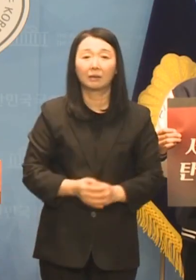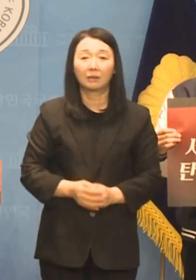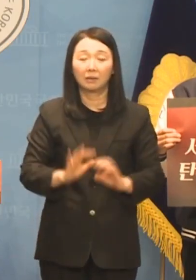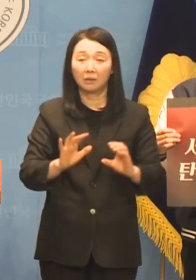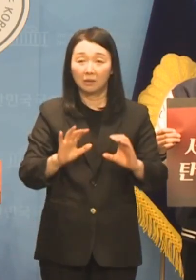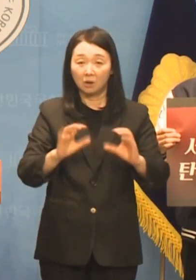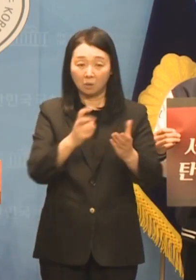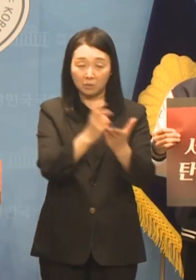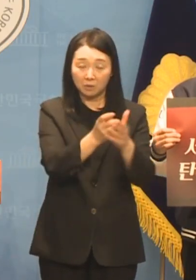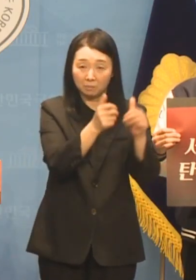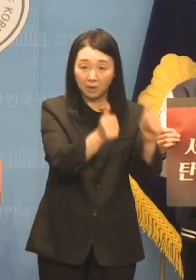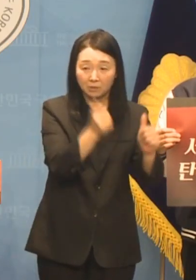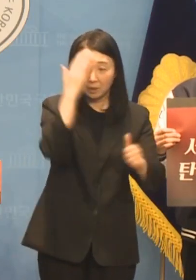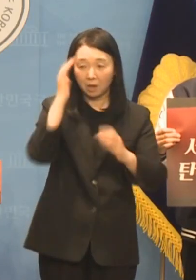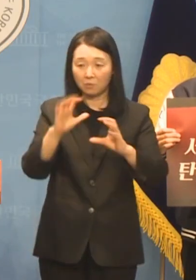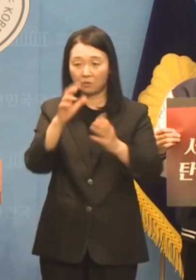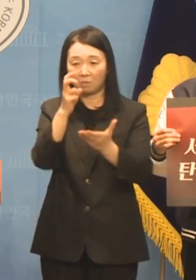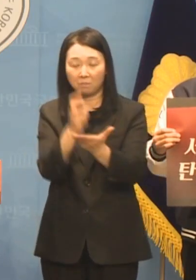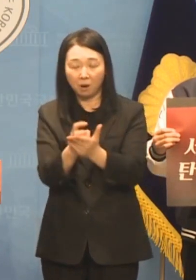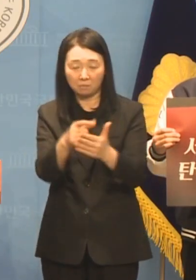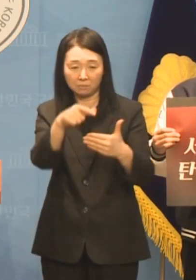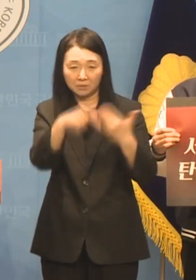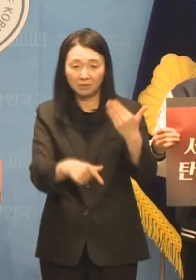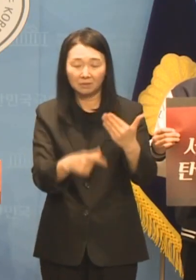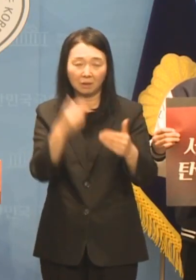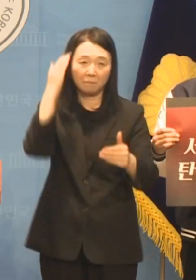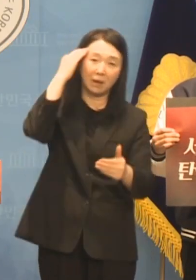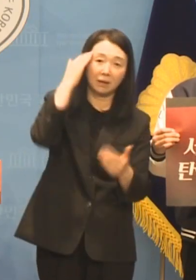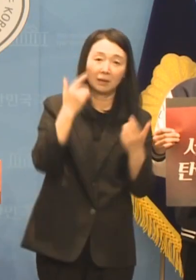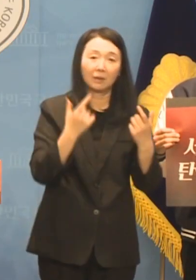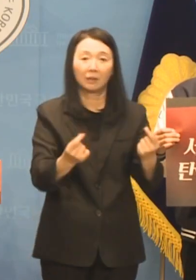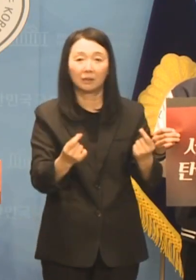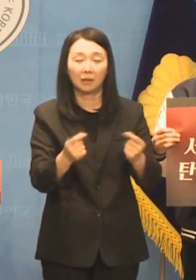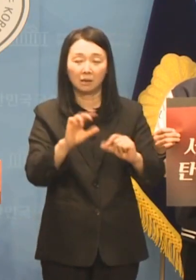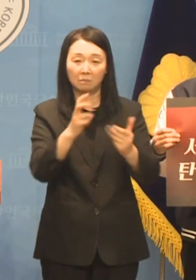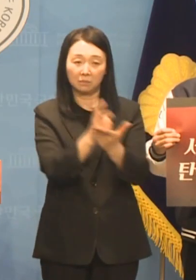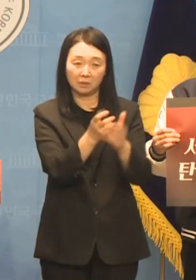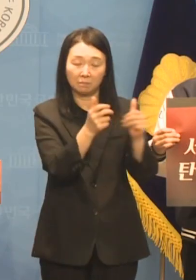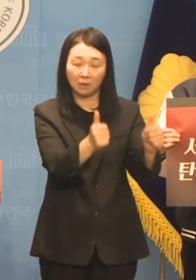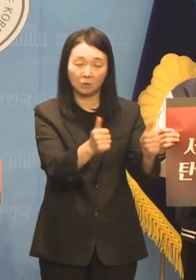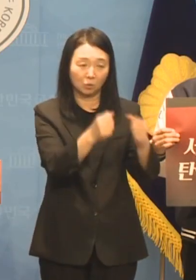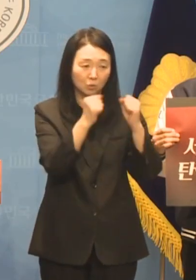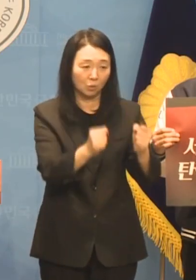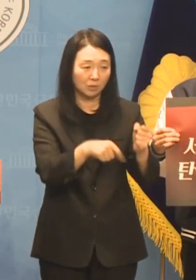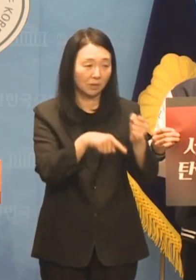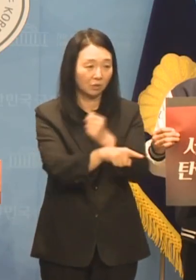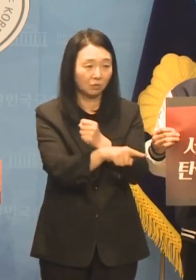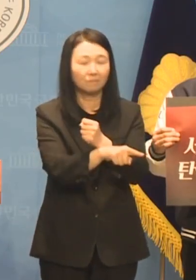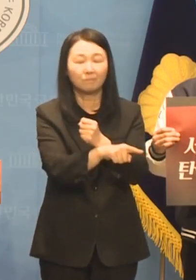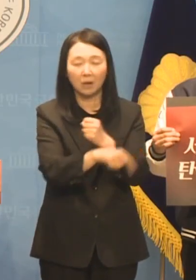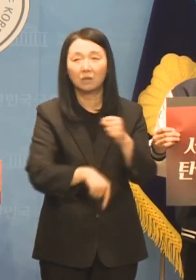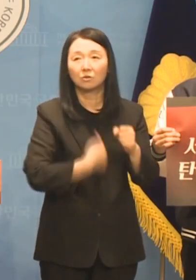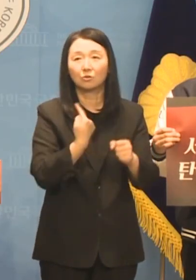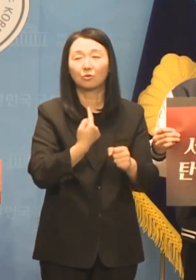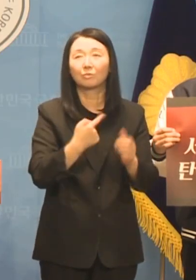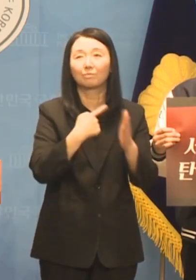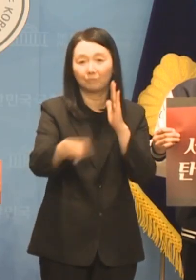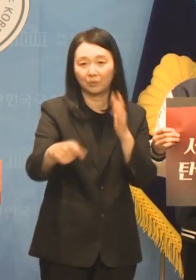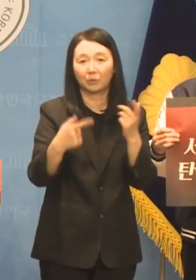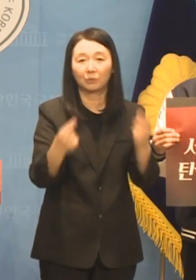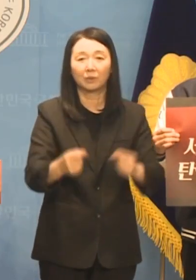헌재의 행태는 대한민국의 법치 질서를 뒤흔드는 행위이며 헌법재판소의 존재 이유 자체를 스스로 부정하는